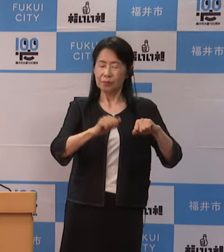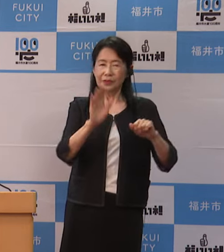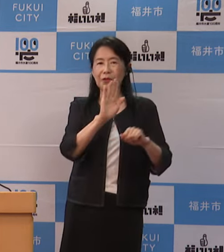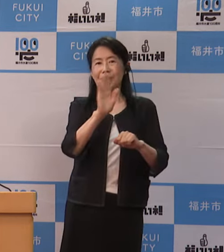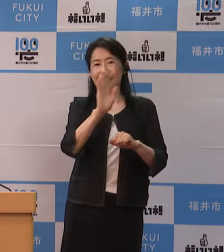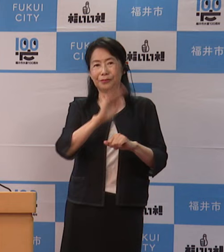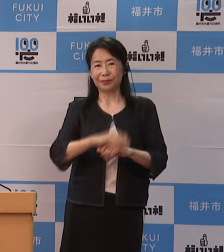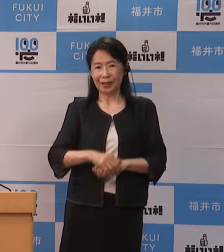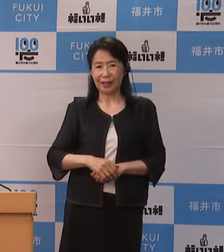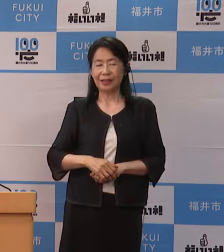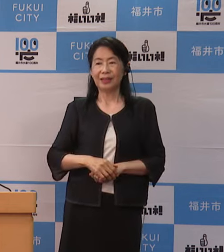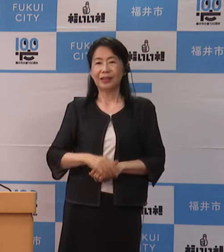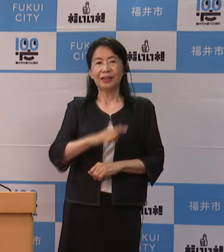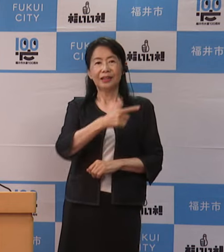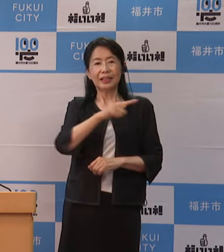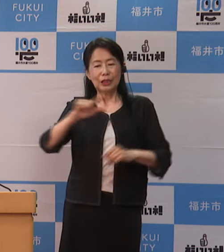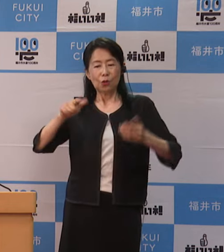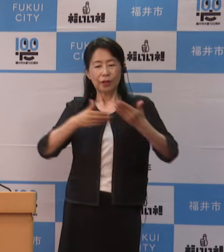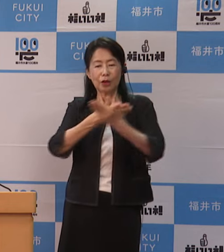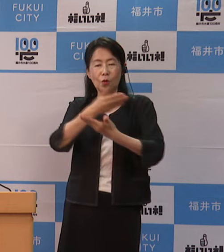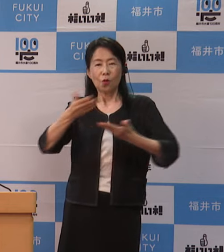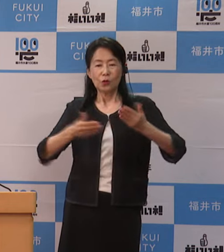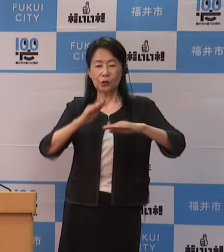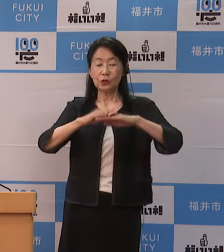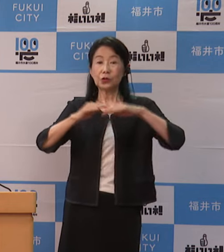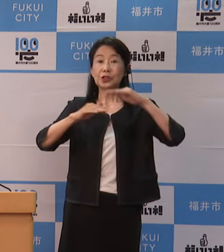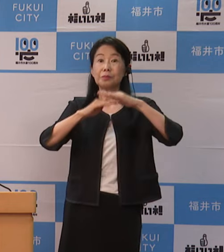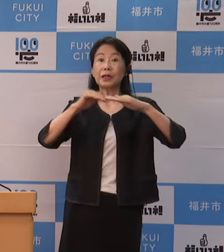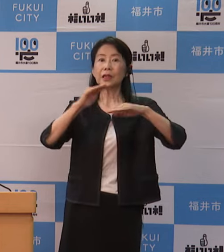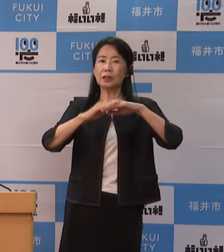ないんですけども、いろんな交流を積み重ねるのに